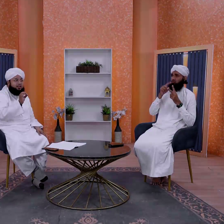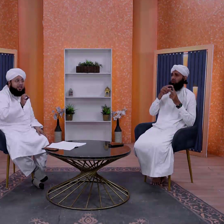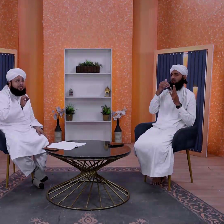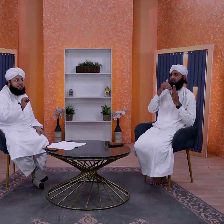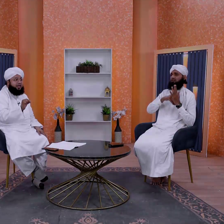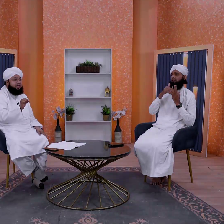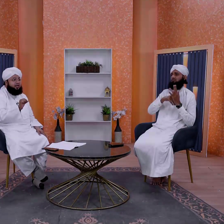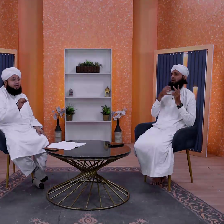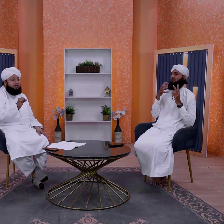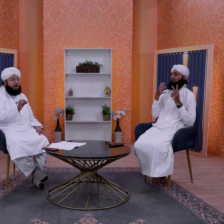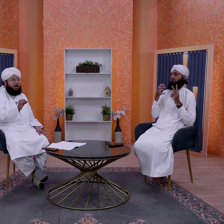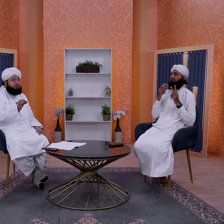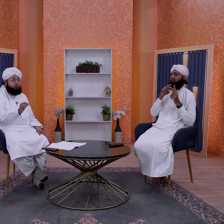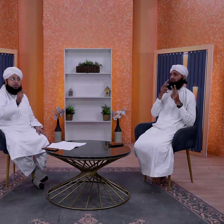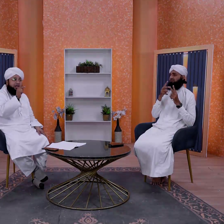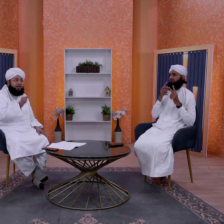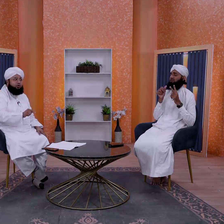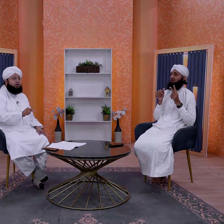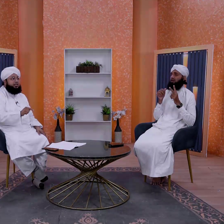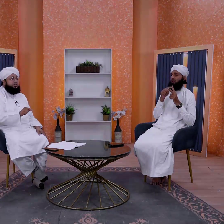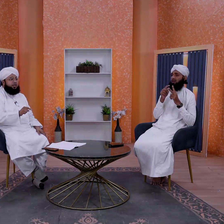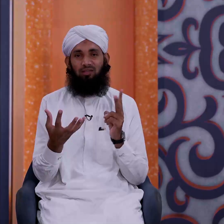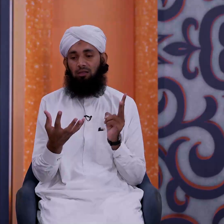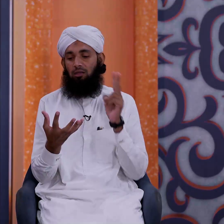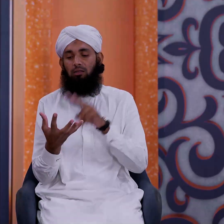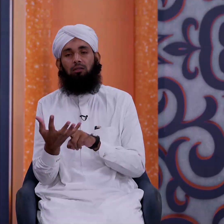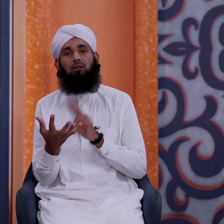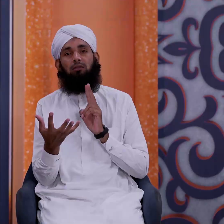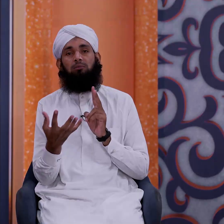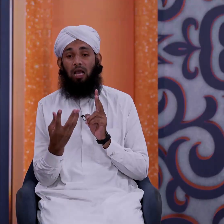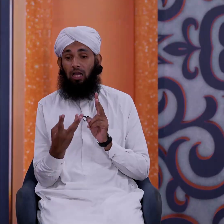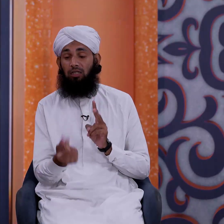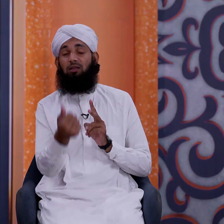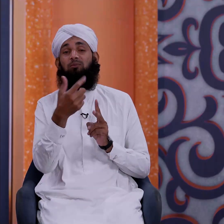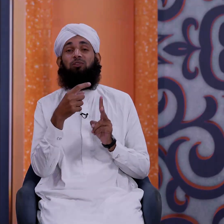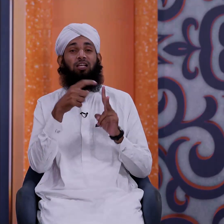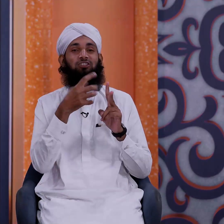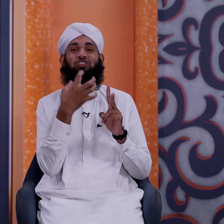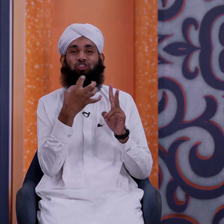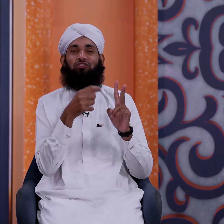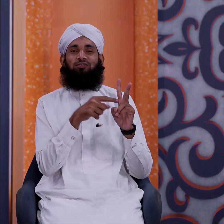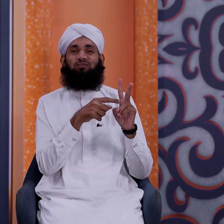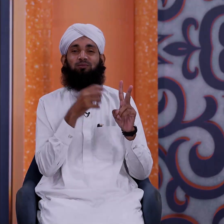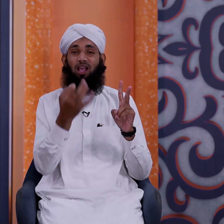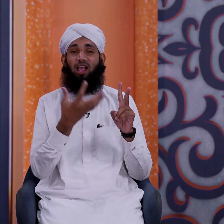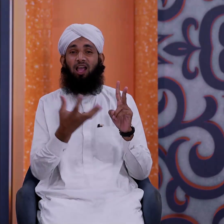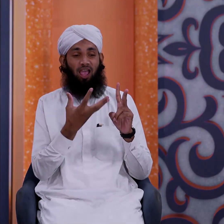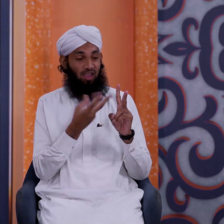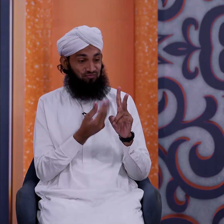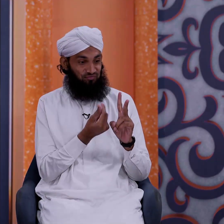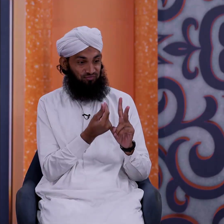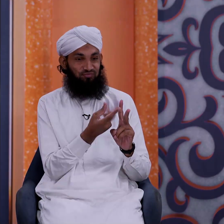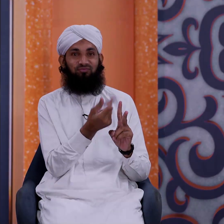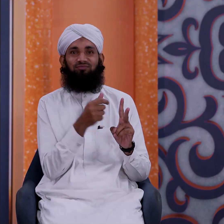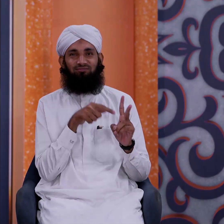زیادہ تیزی سے آگ اس لکڑی کو کھاتی ہے۔ یقیناً جو لکڑی سوکھی ہوتی ہے اس کو آگ جلدی کھا